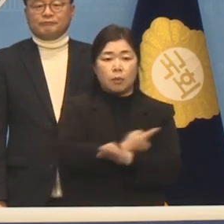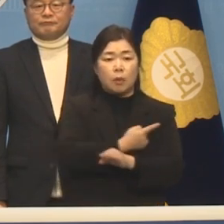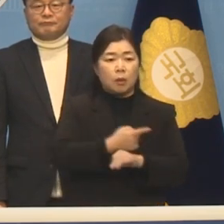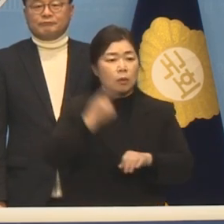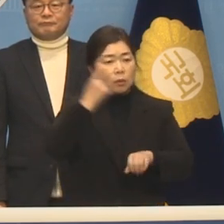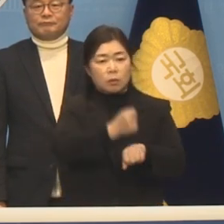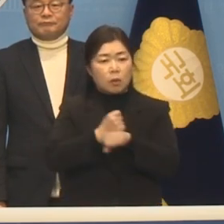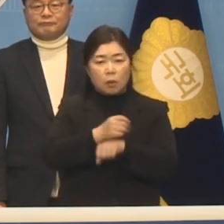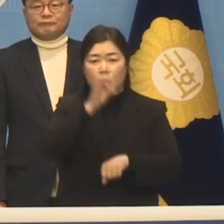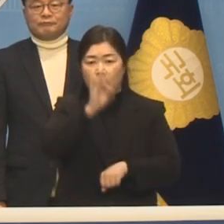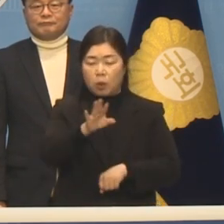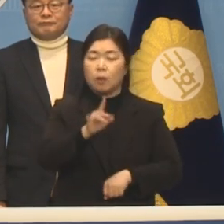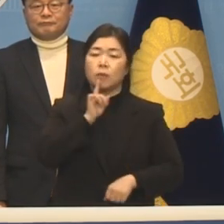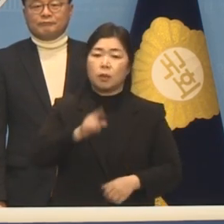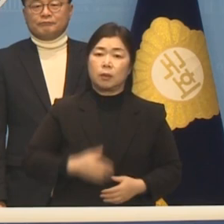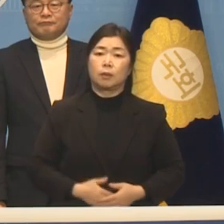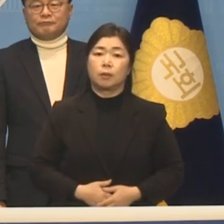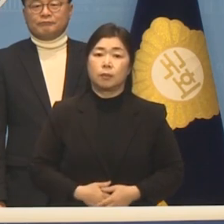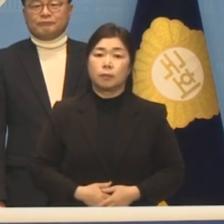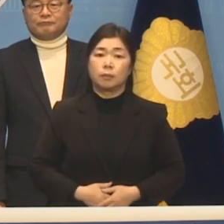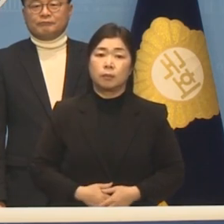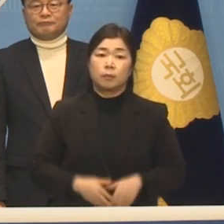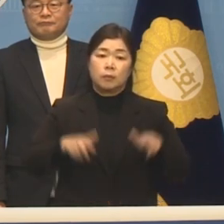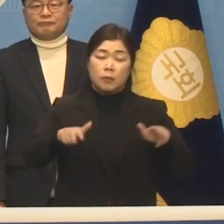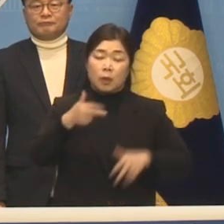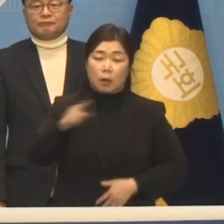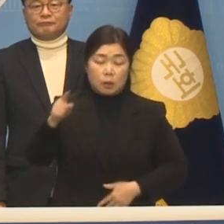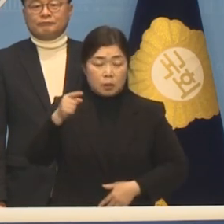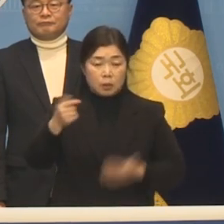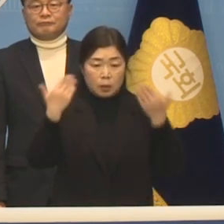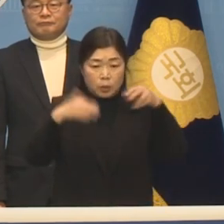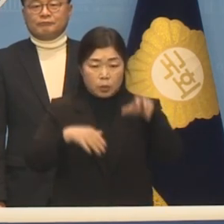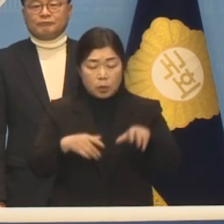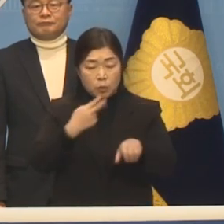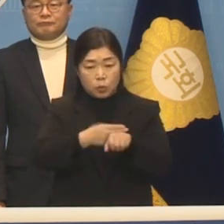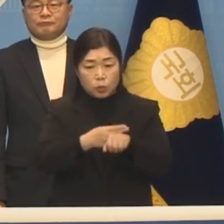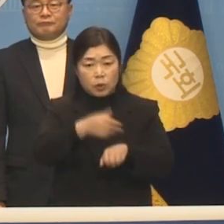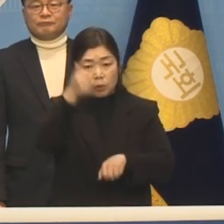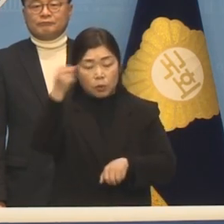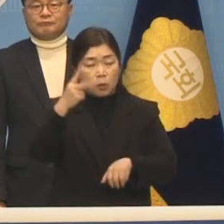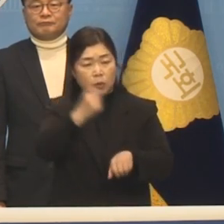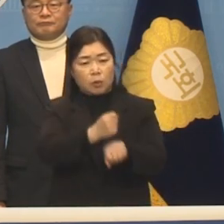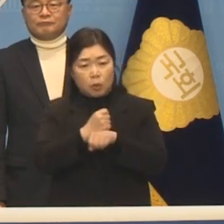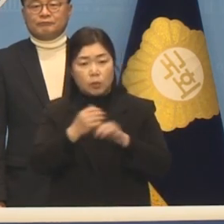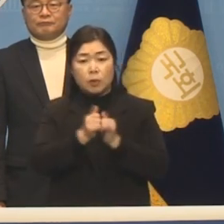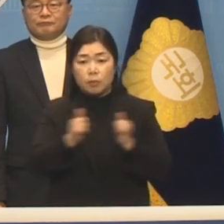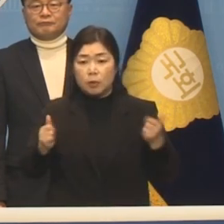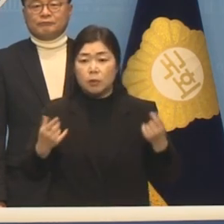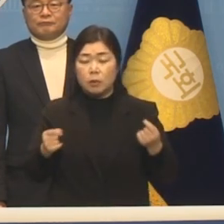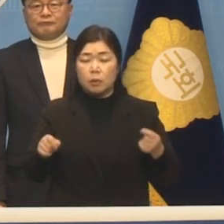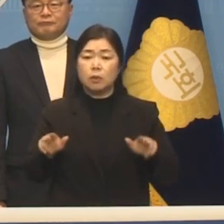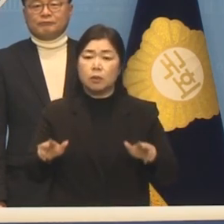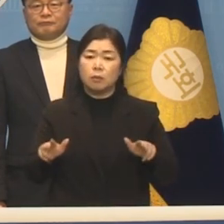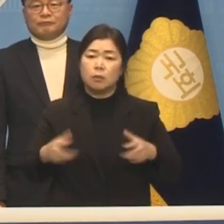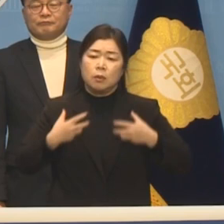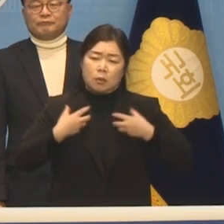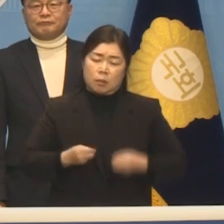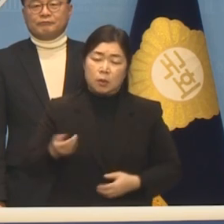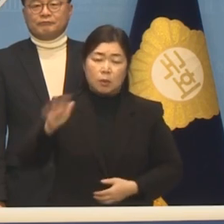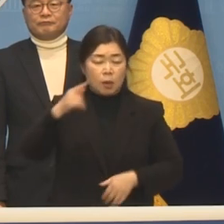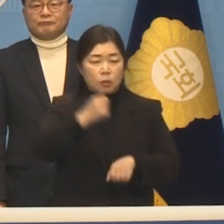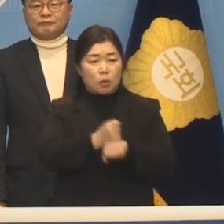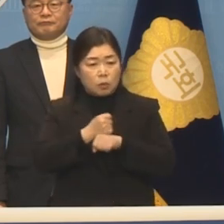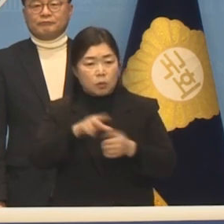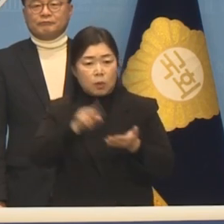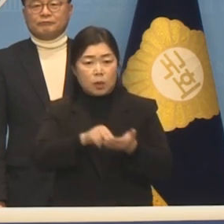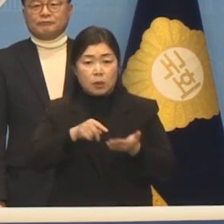호소를 저에게 해주셨습니다. 지금 카이스트에서 이 교수님들과 이제 이 연구원분들이 지금 절망감에 허덕이고 있지만 연구과제